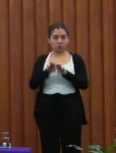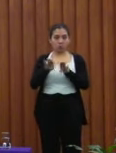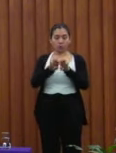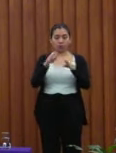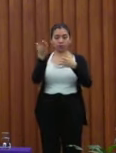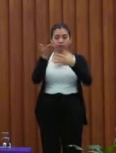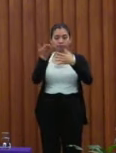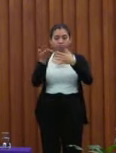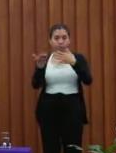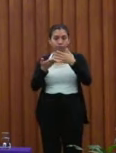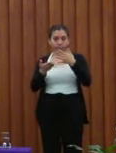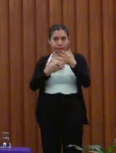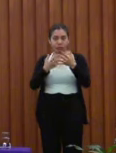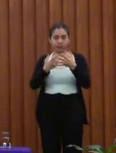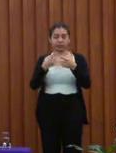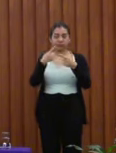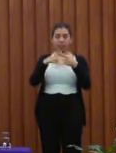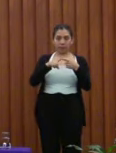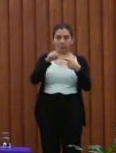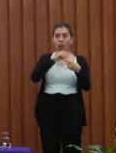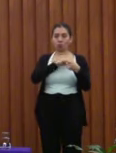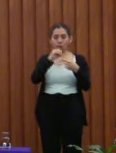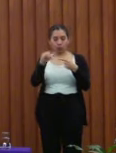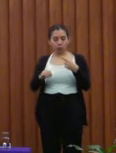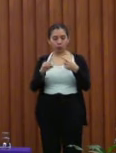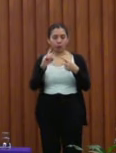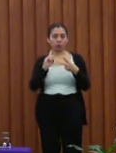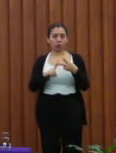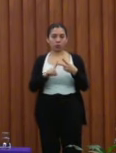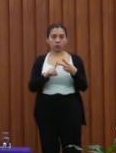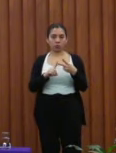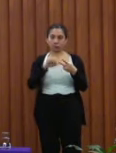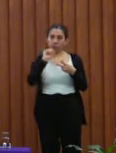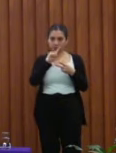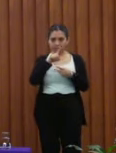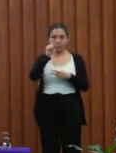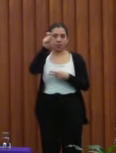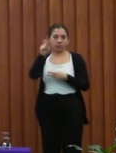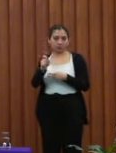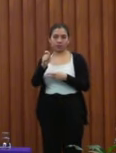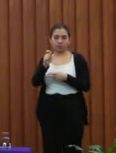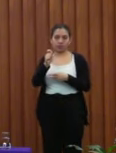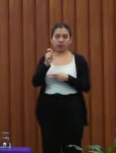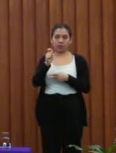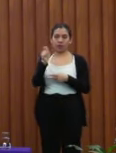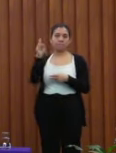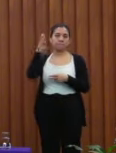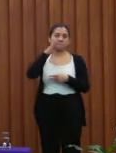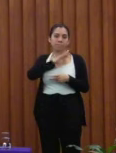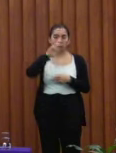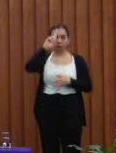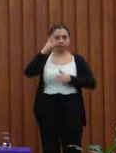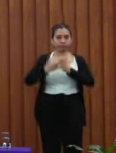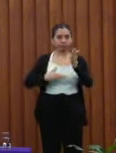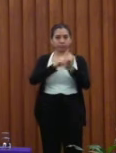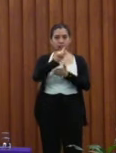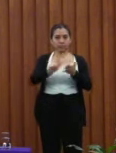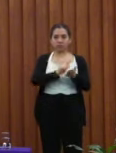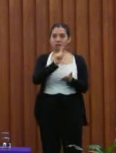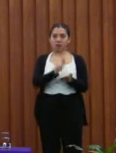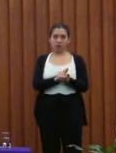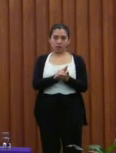figuras de meter el odio dentro de los códigos penales. Creo que también se